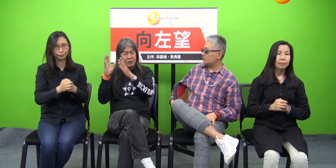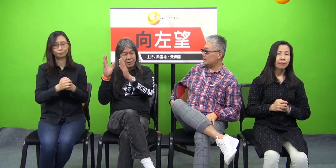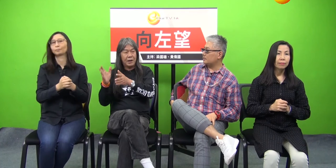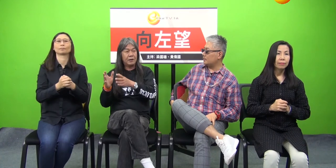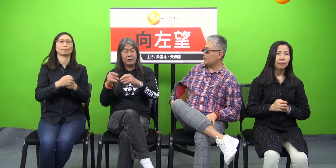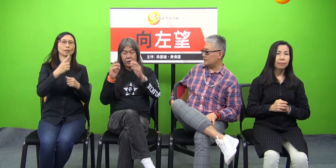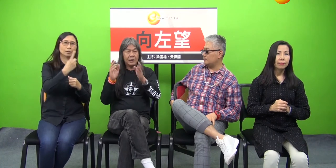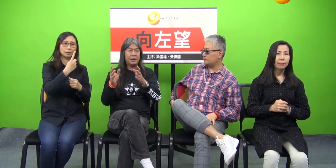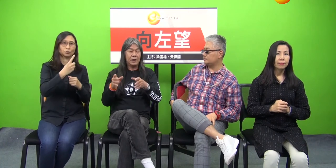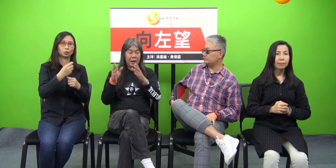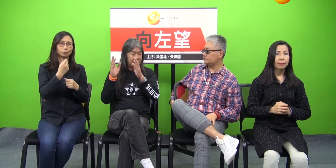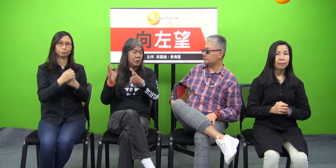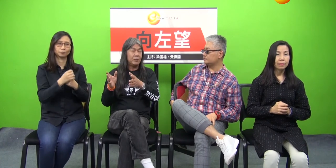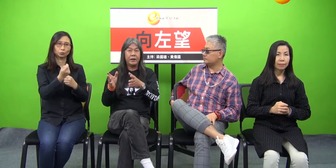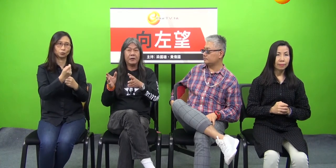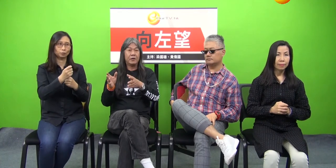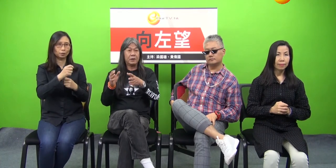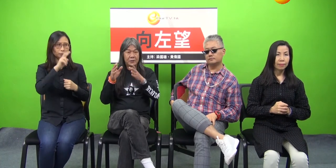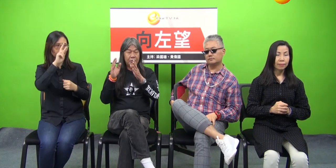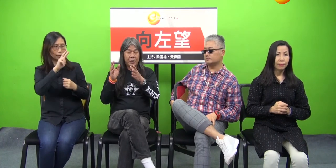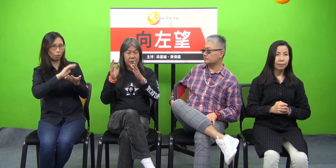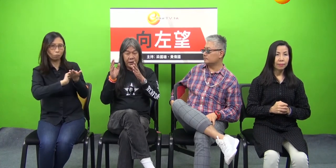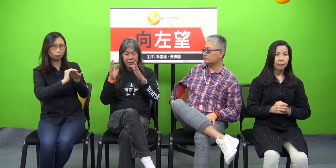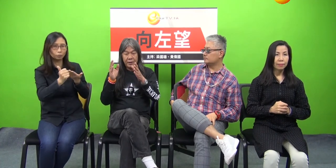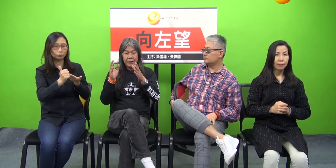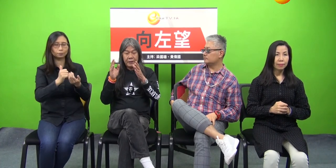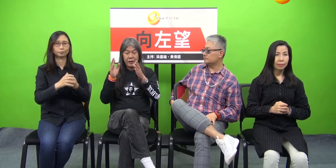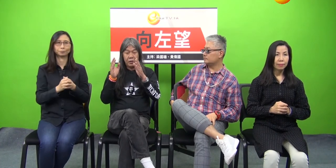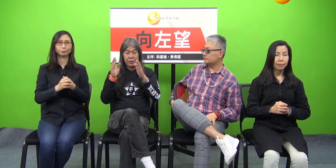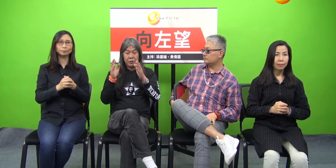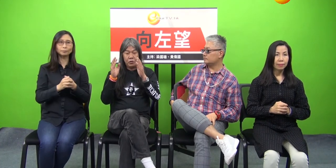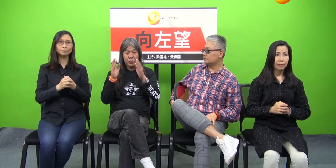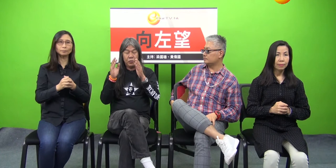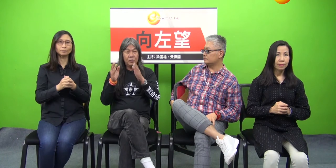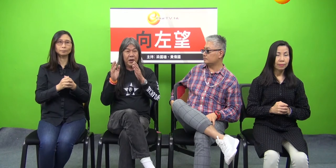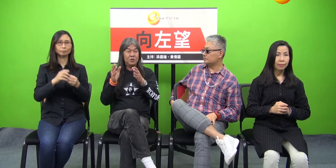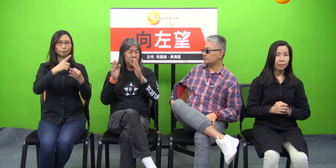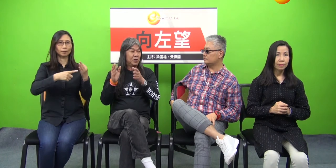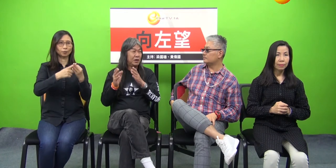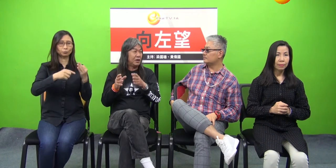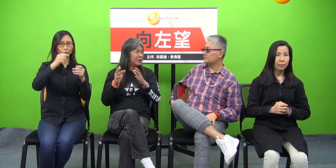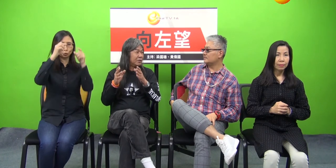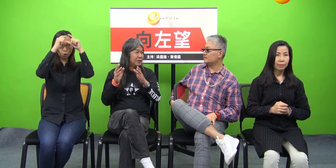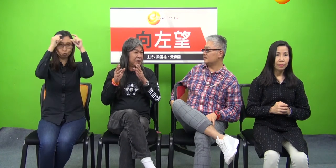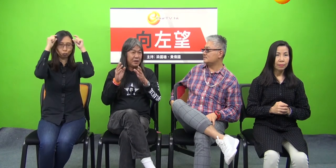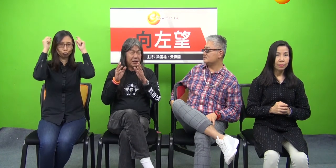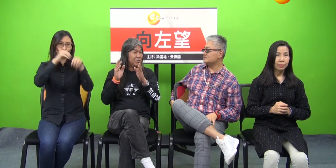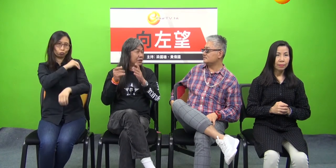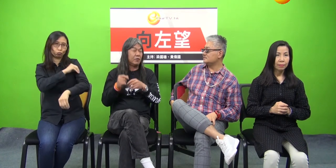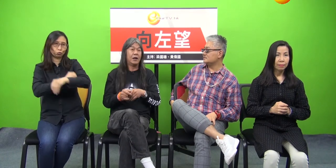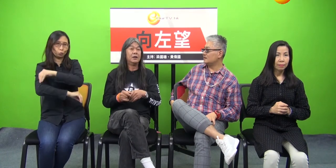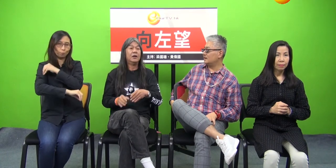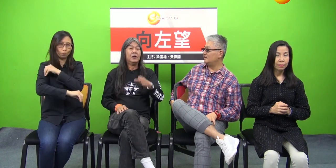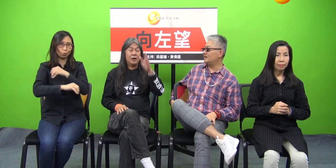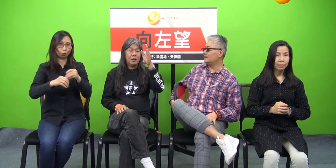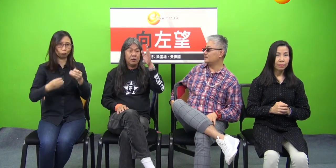樣嘢俾大家啫，好簡單，一眼睇到尾嘅呢個三，即係就係呢個孫悟空俾人煮咗之後咧，三即係睇咗金睛火